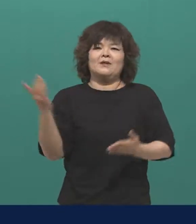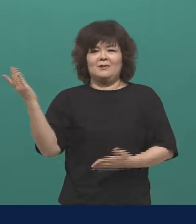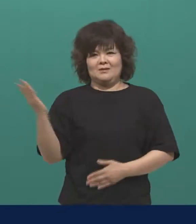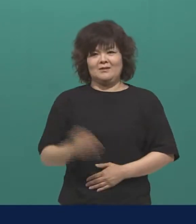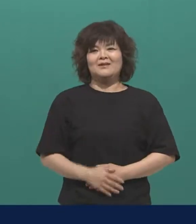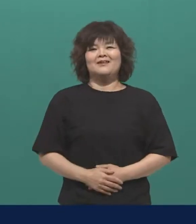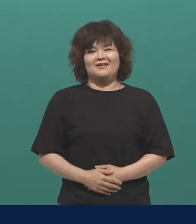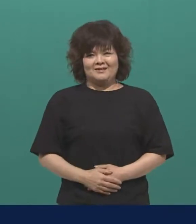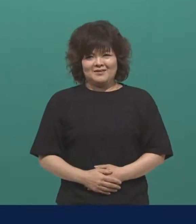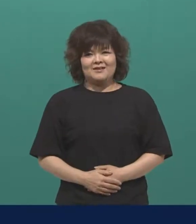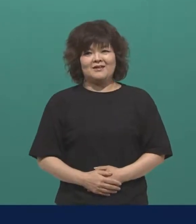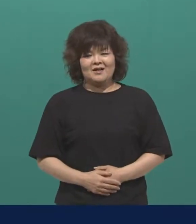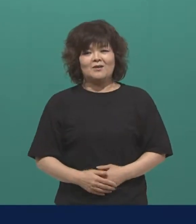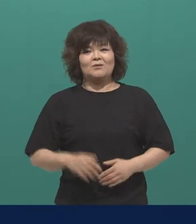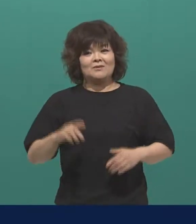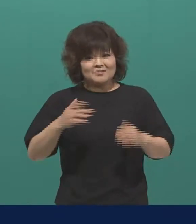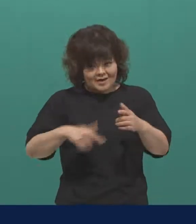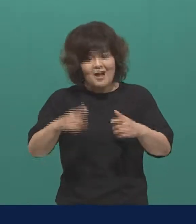されています。